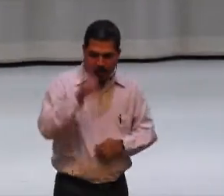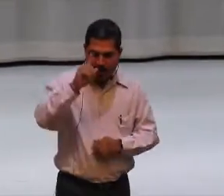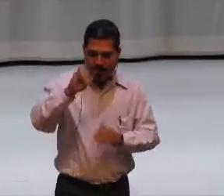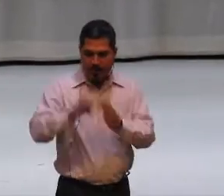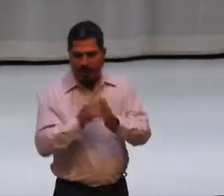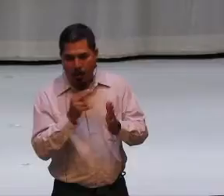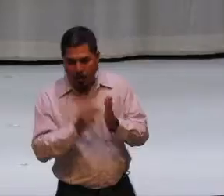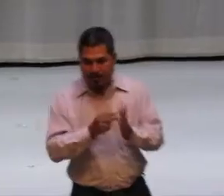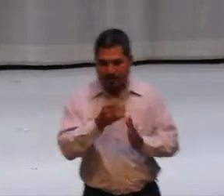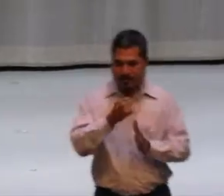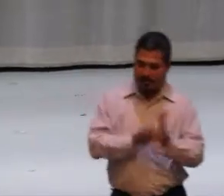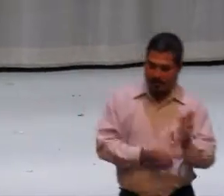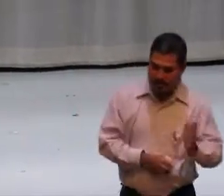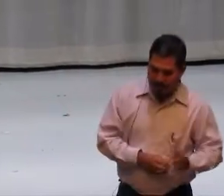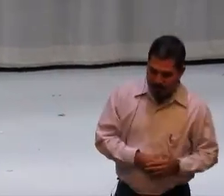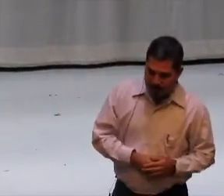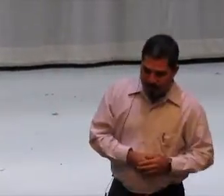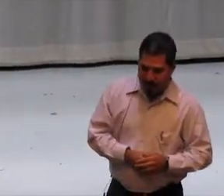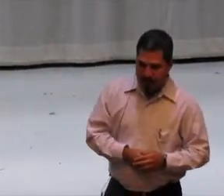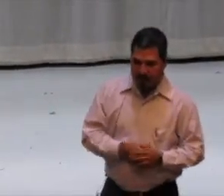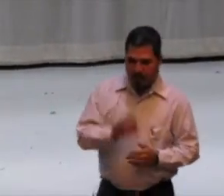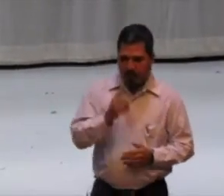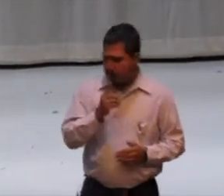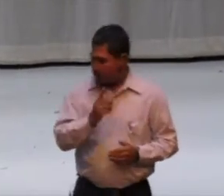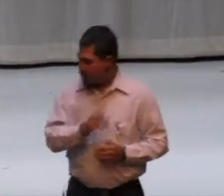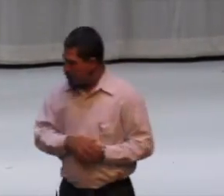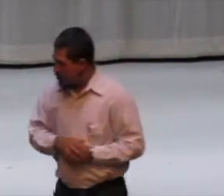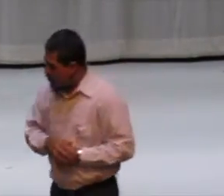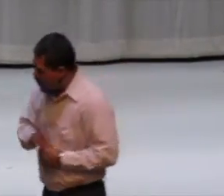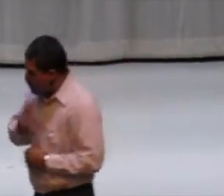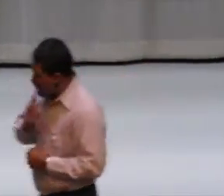Libro de 1 Juan, capítulo 2,